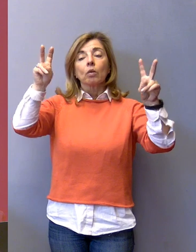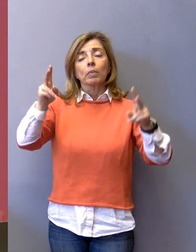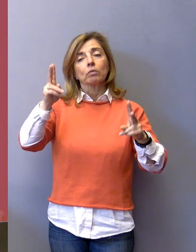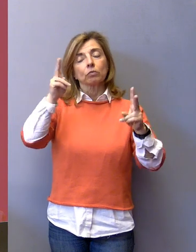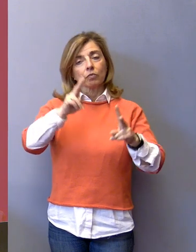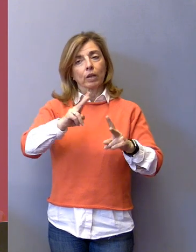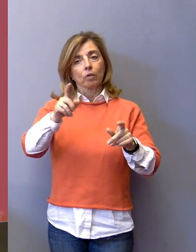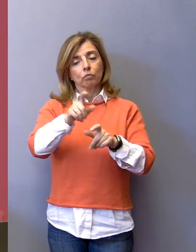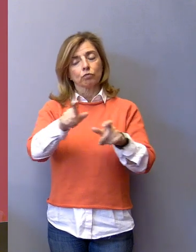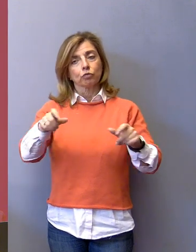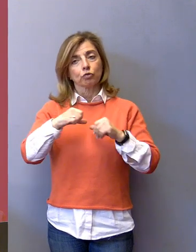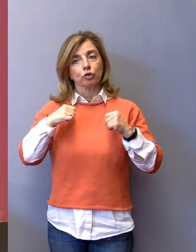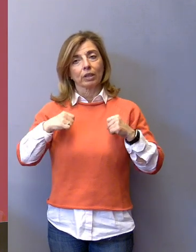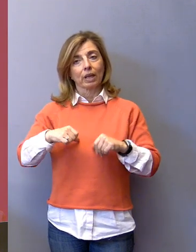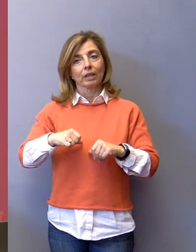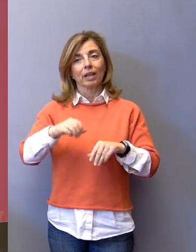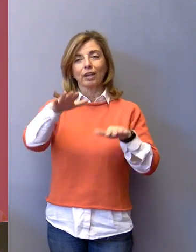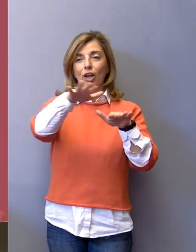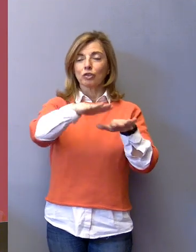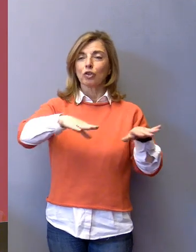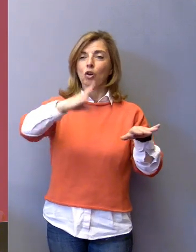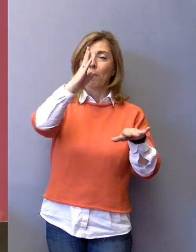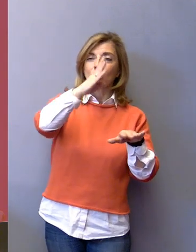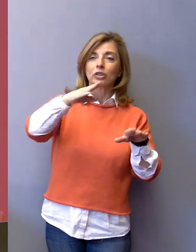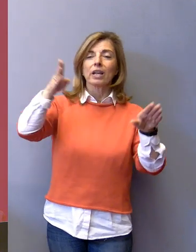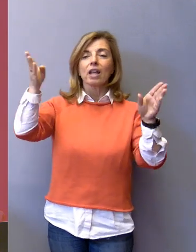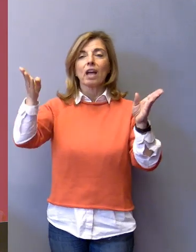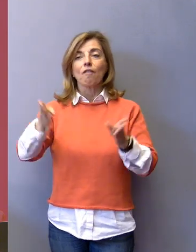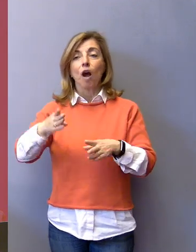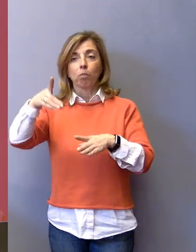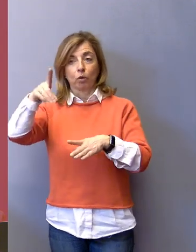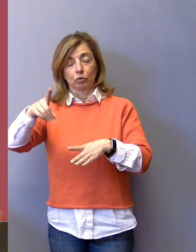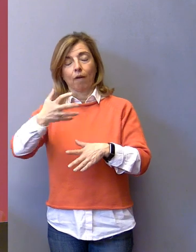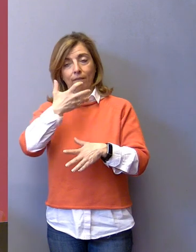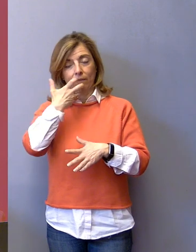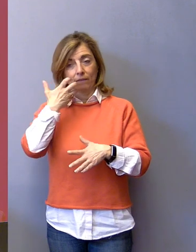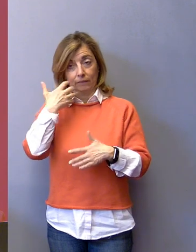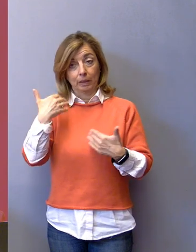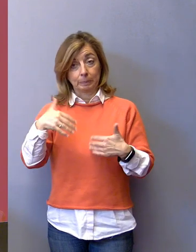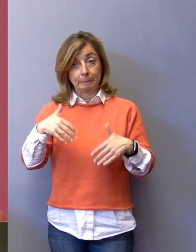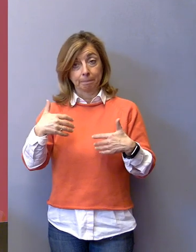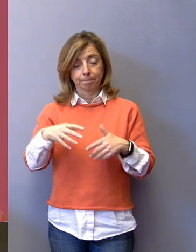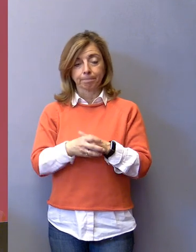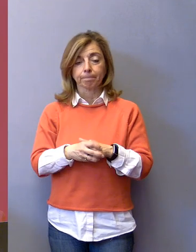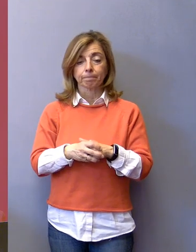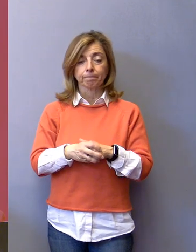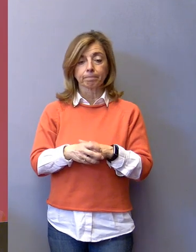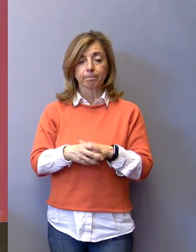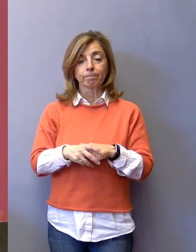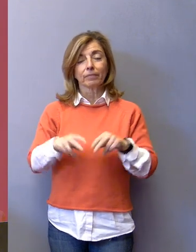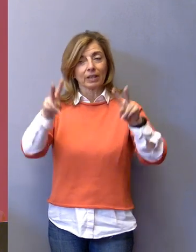a cuore ai cittadini di Bolzaneto di tutta la Valpolcevera Un tema che voglio riprendere in